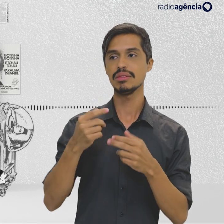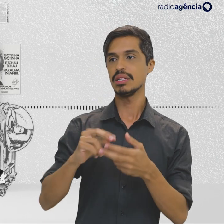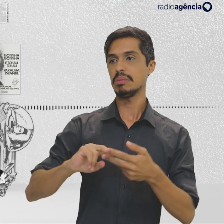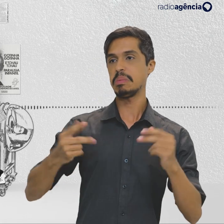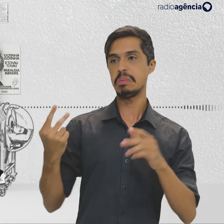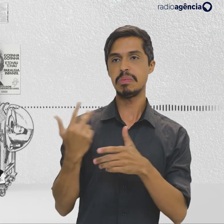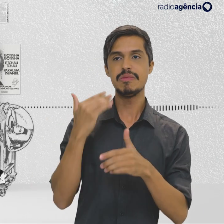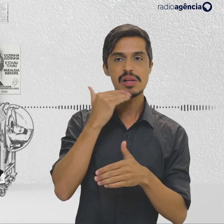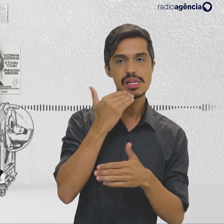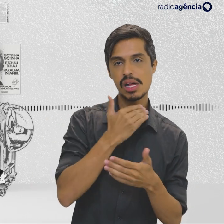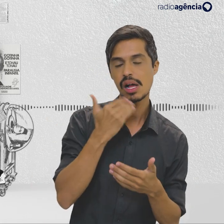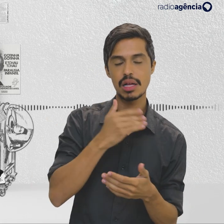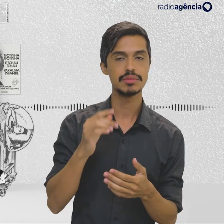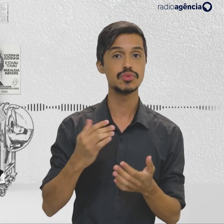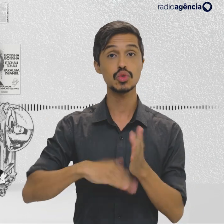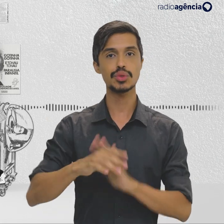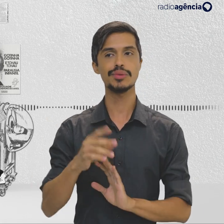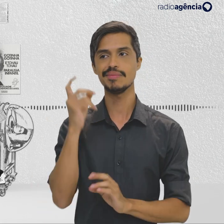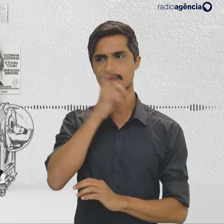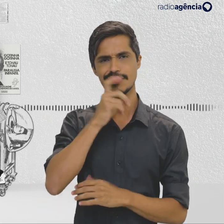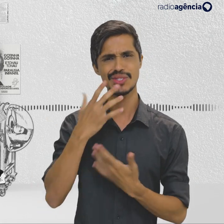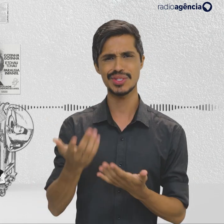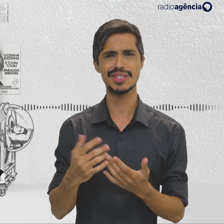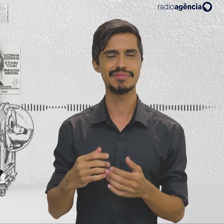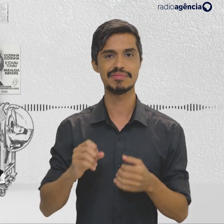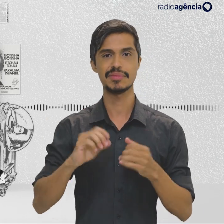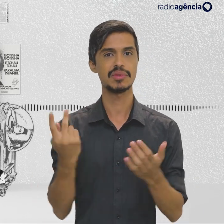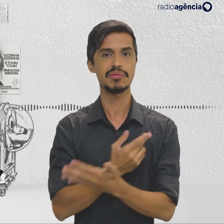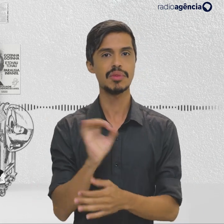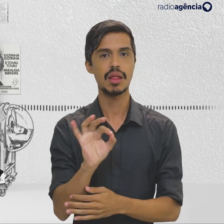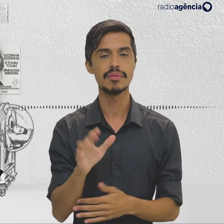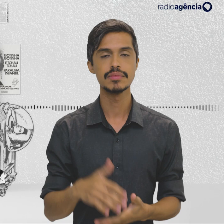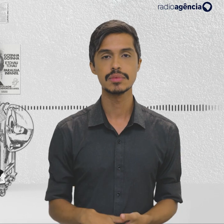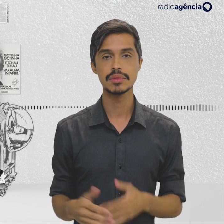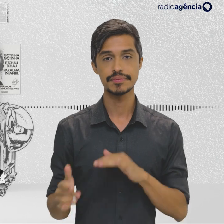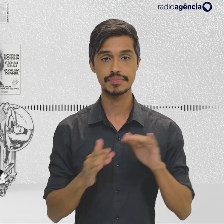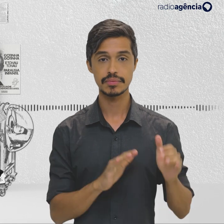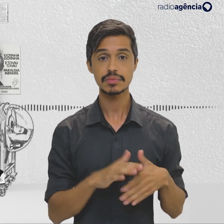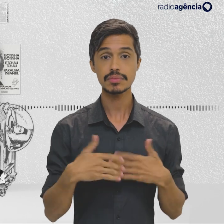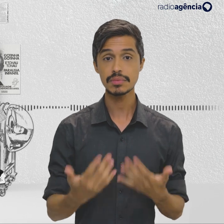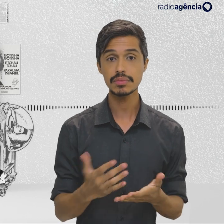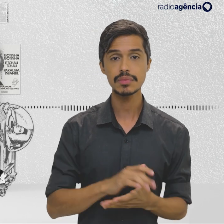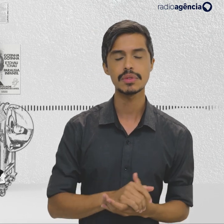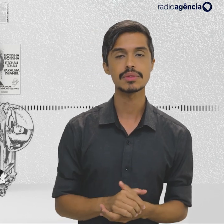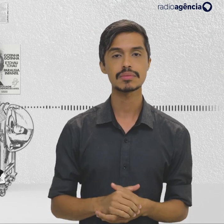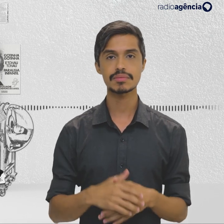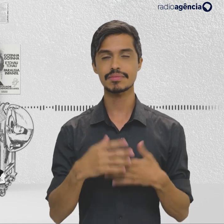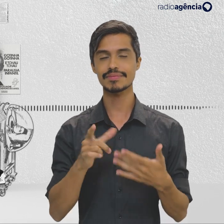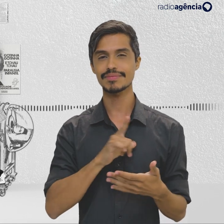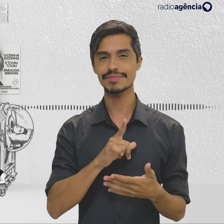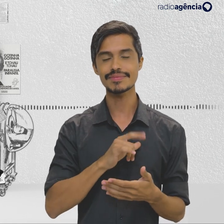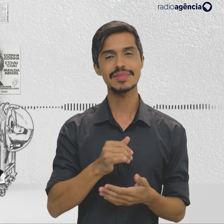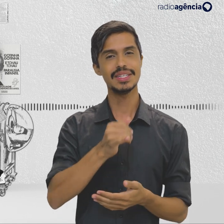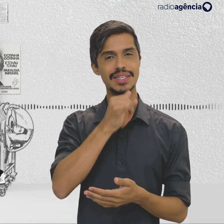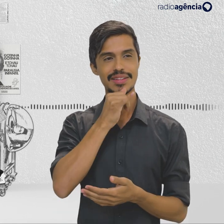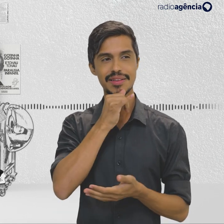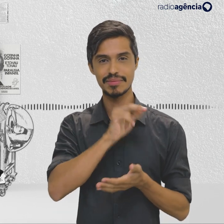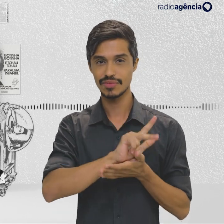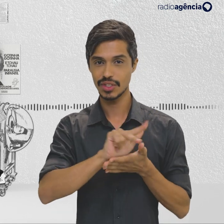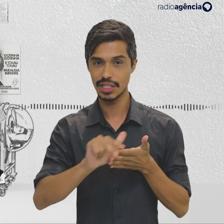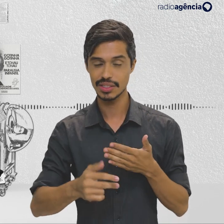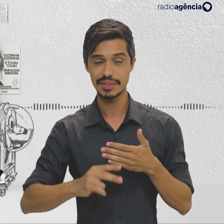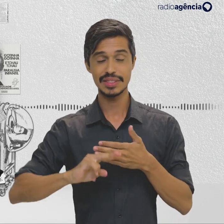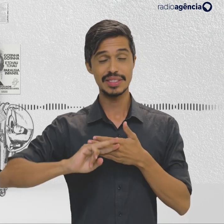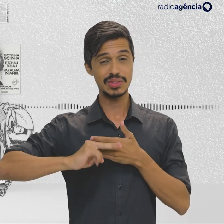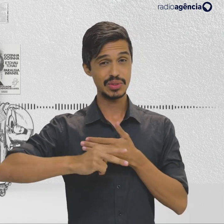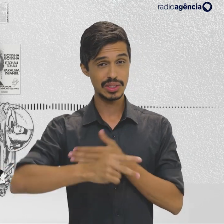pelos mentirosos mas se faltam evidências de danos graves à saúde provocados pelas vacinas sobram exemplos das